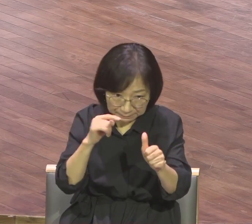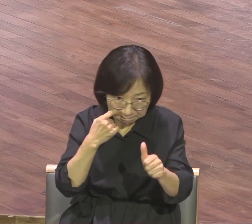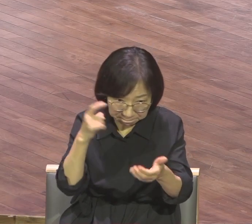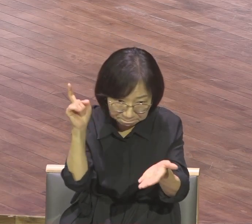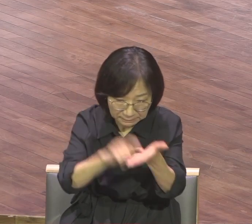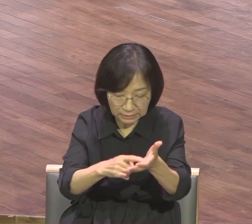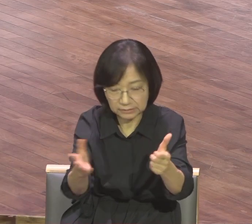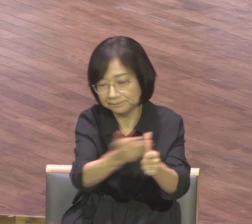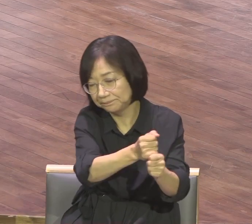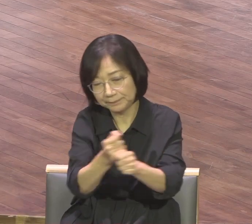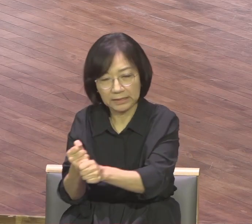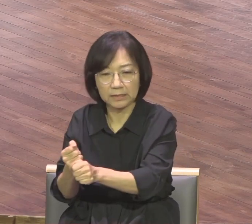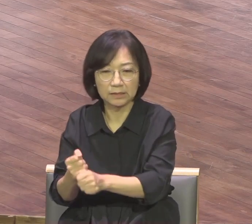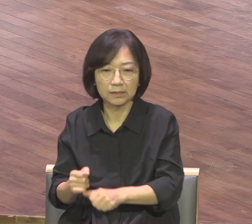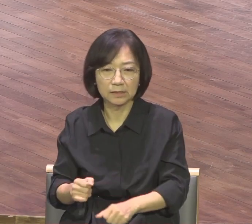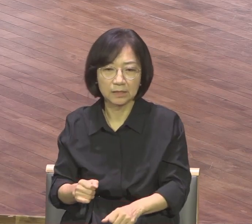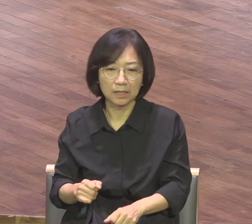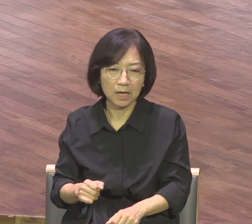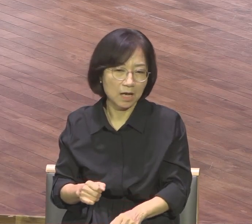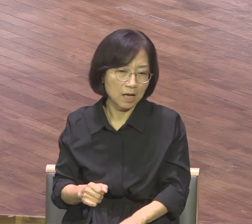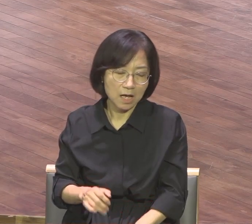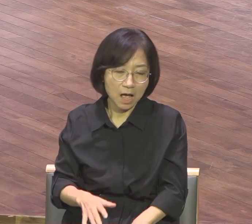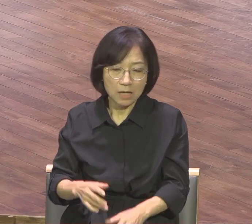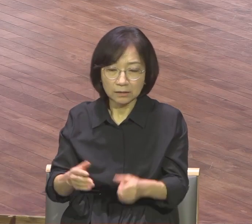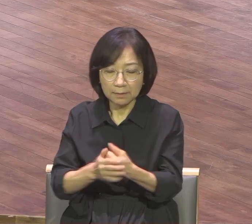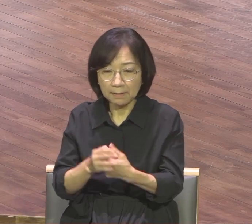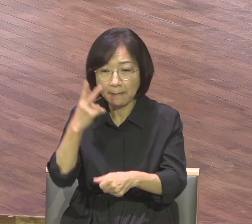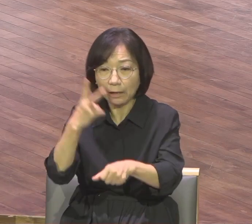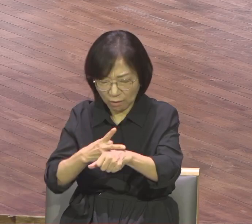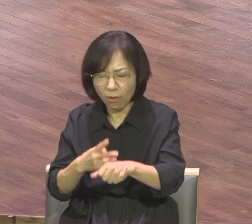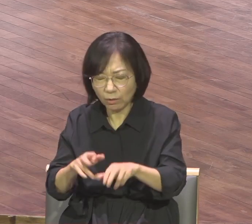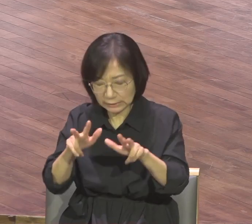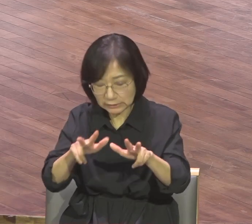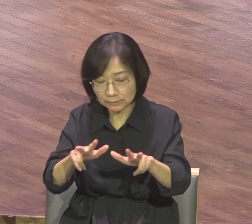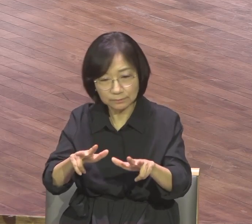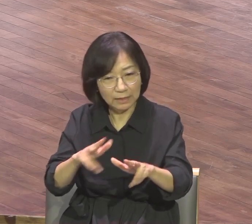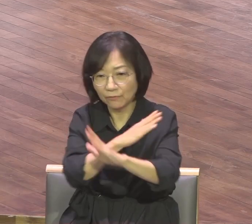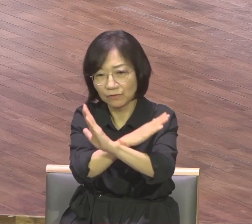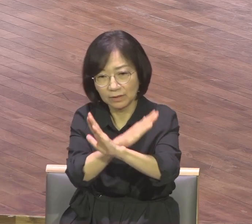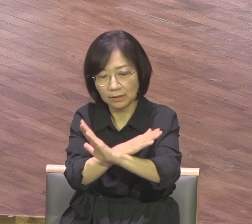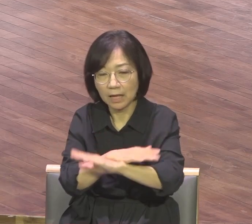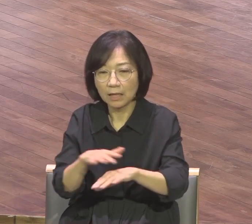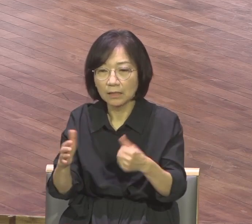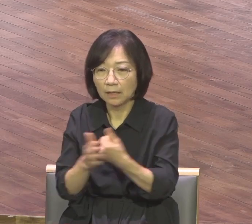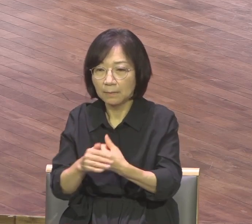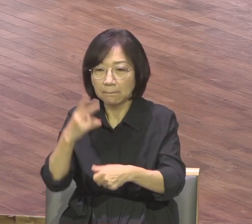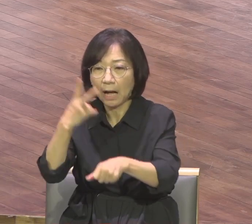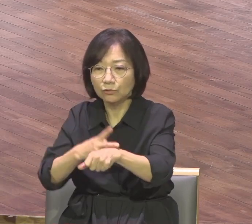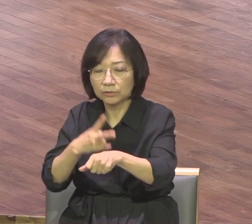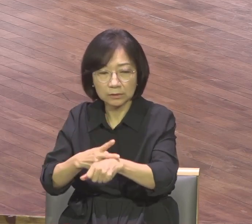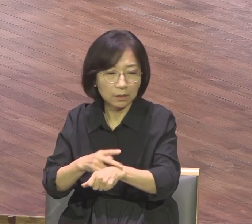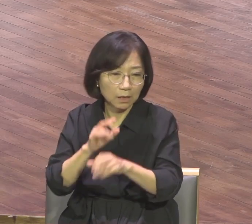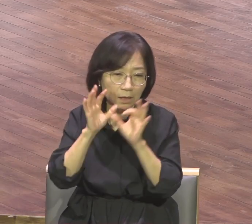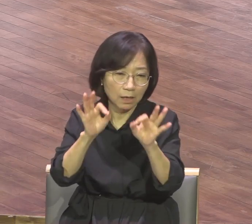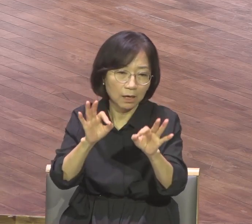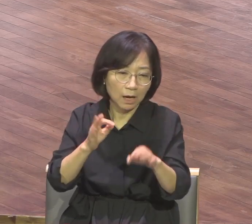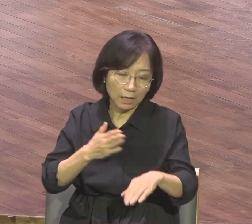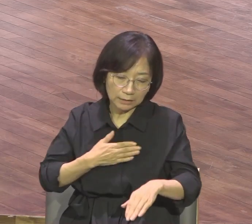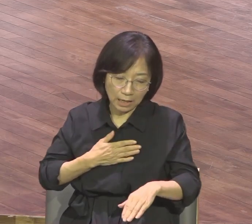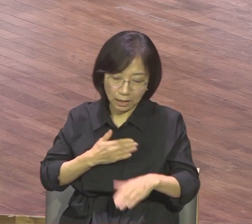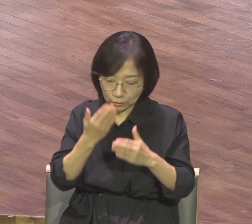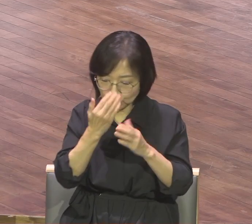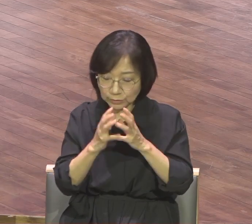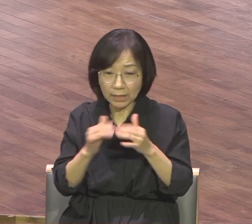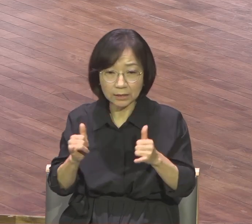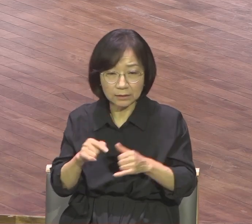지금이나 얼마나 억울합니까? 바울이 너무 억울해가지고 자기 동족이 구원받지 못하면 어디 갑니까? 영원한